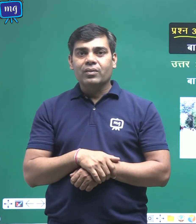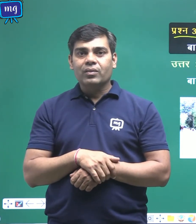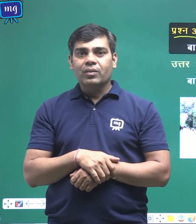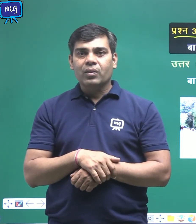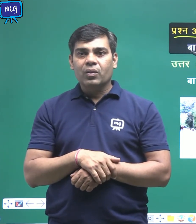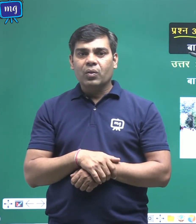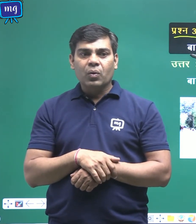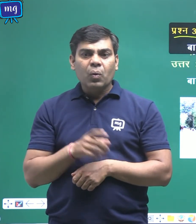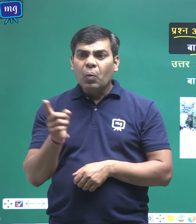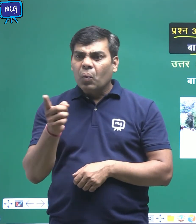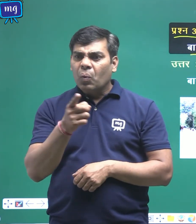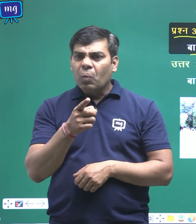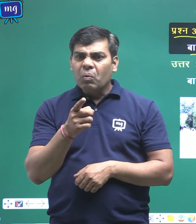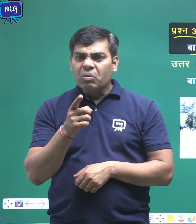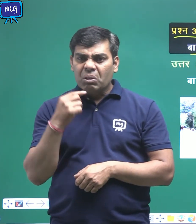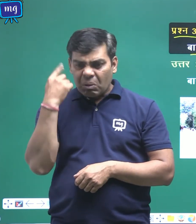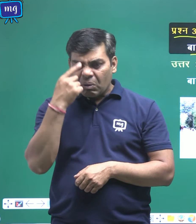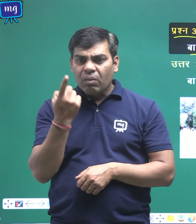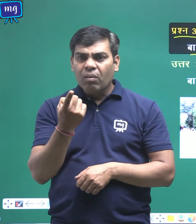कौन से बाग में